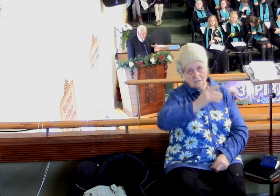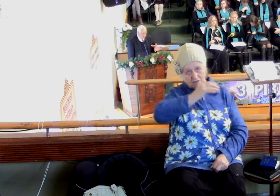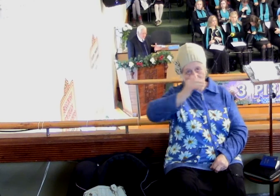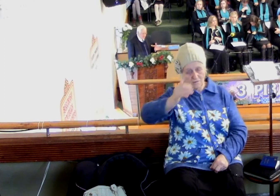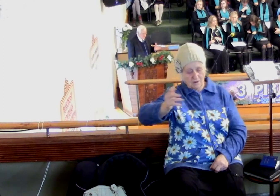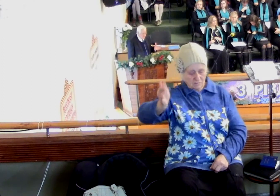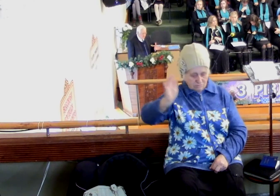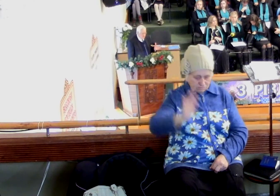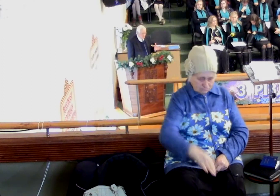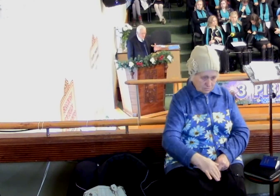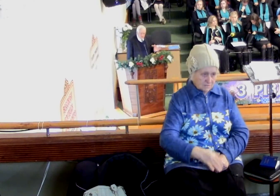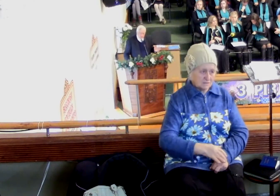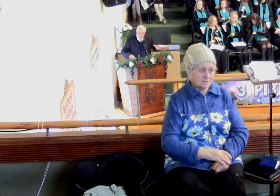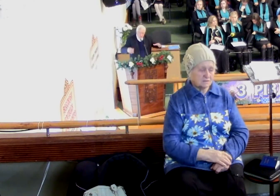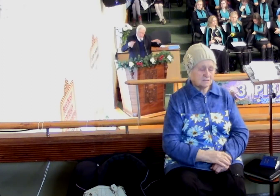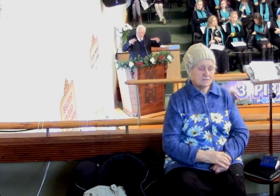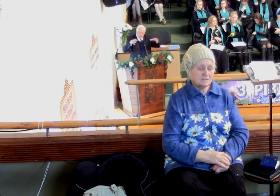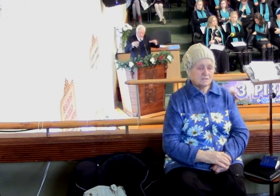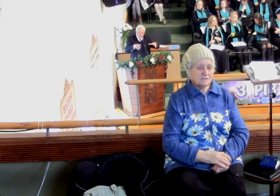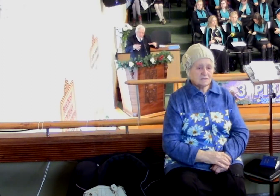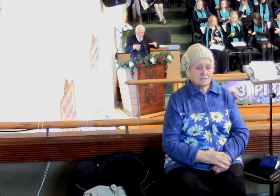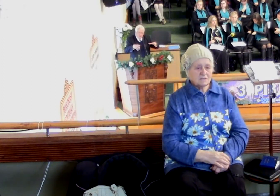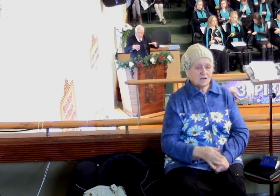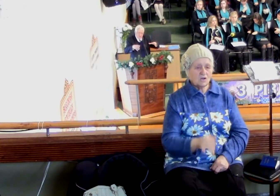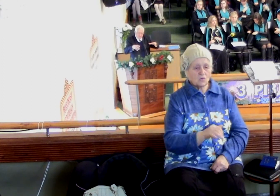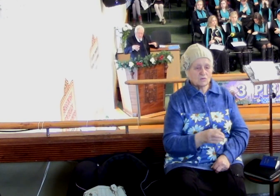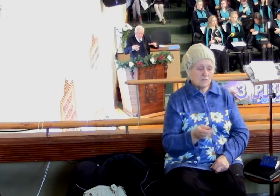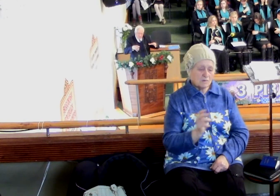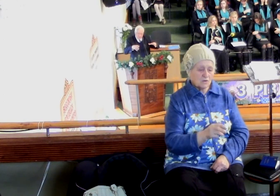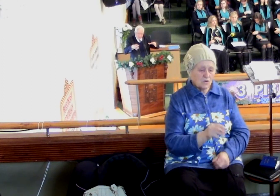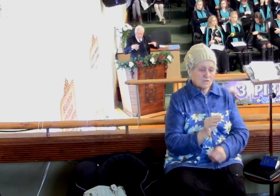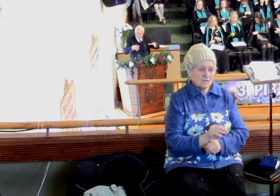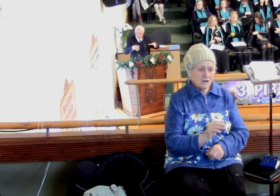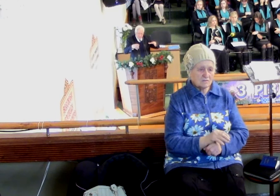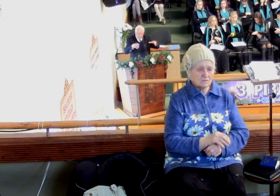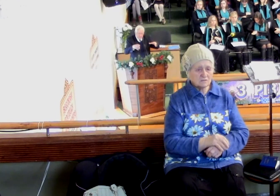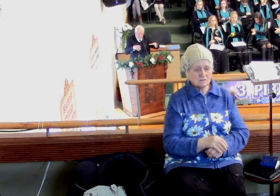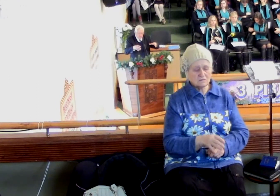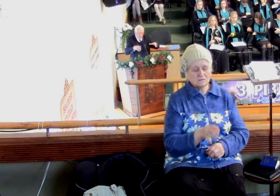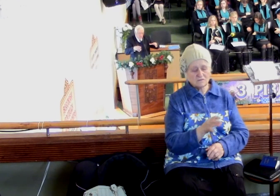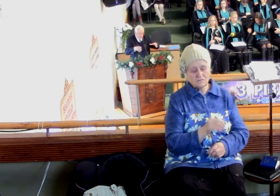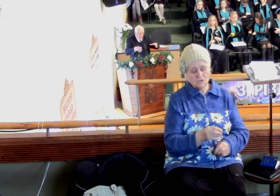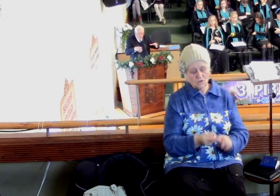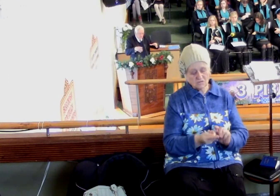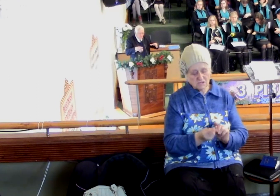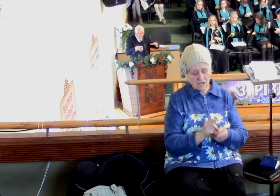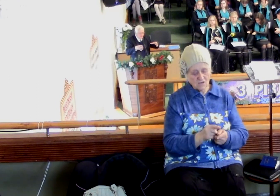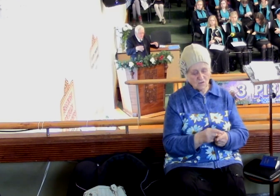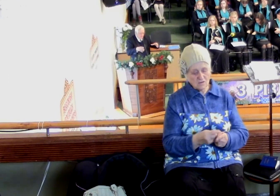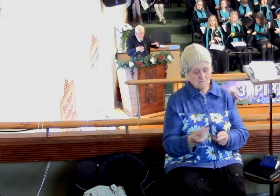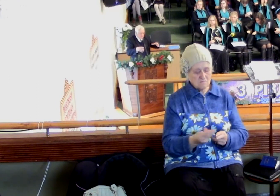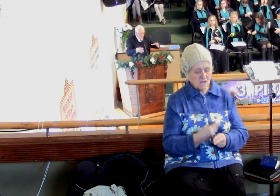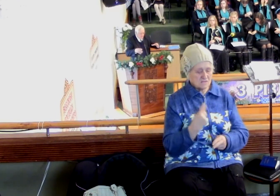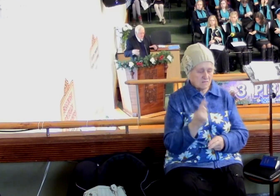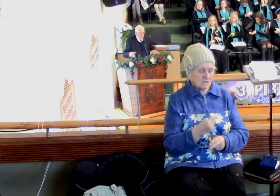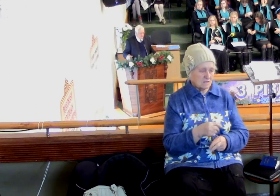свалился. И туда, куда приходит дьявол, там все становится безвидным и